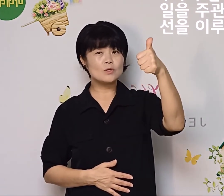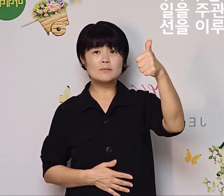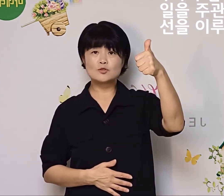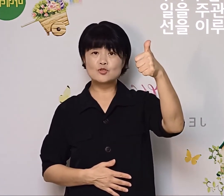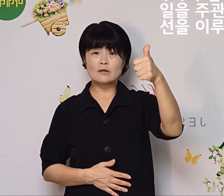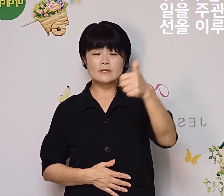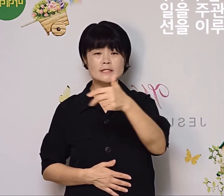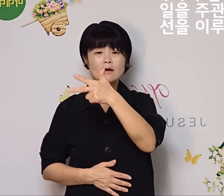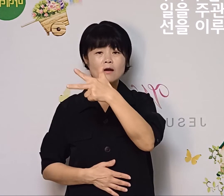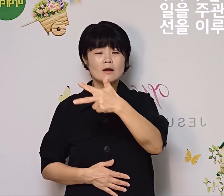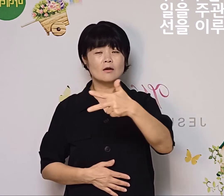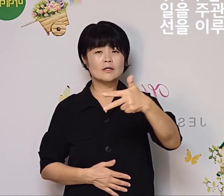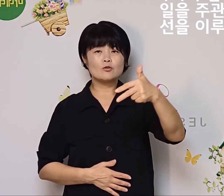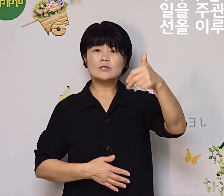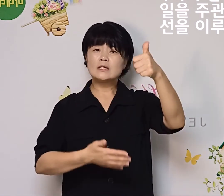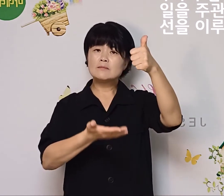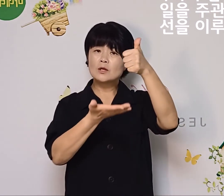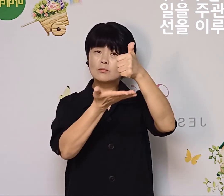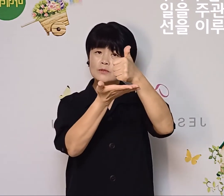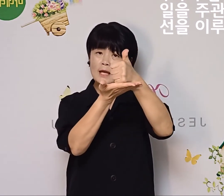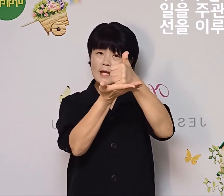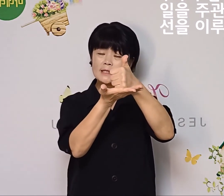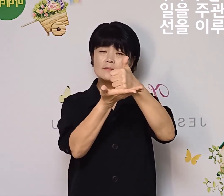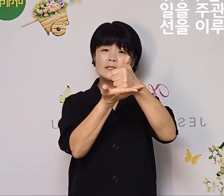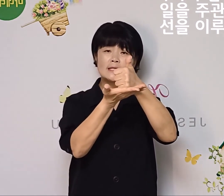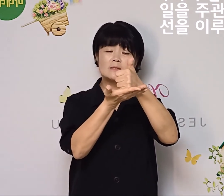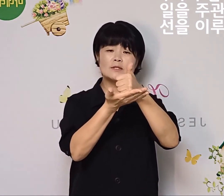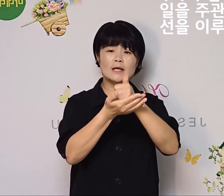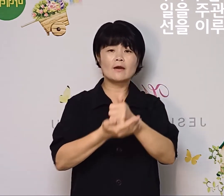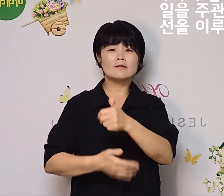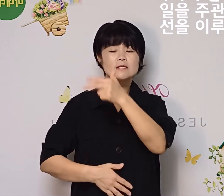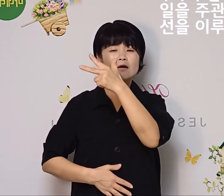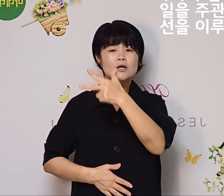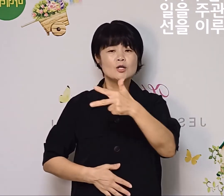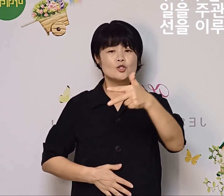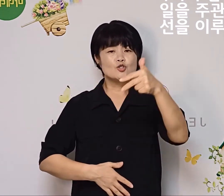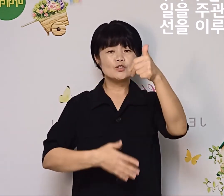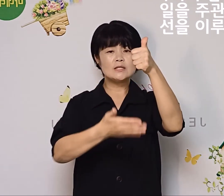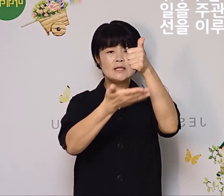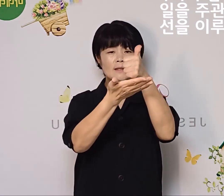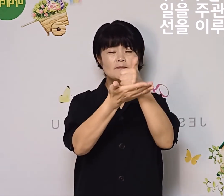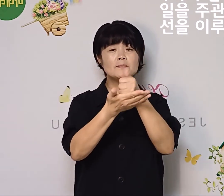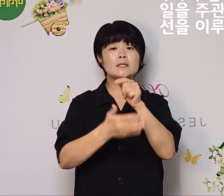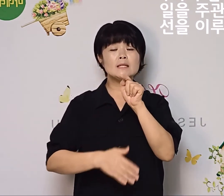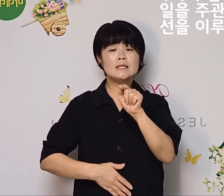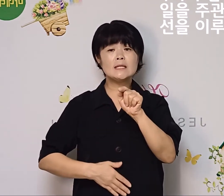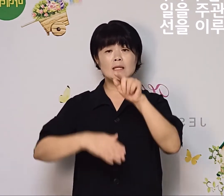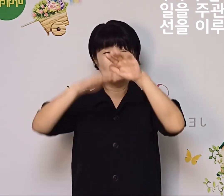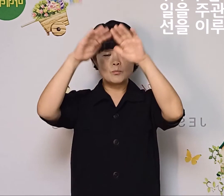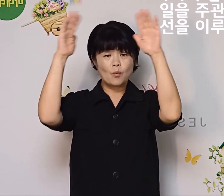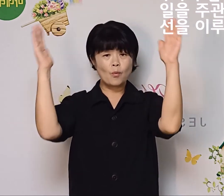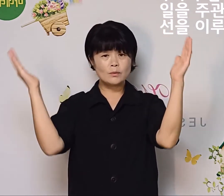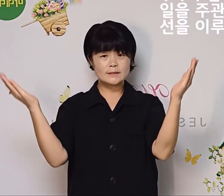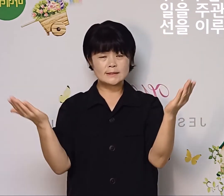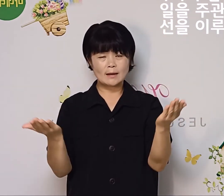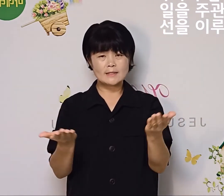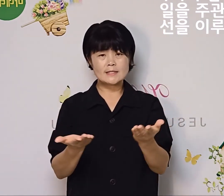올리면 주라고 그랬죠? 거기에 우리 님 덕분에 님을 대시면 돼요. 그래서 주님, 이 모든